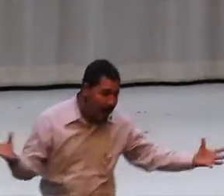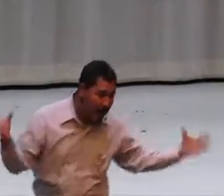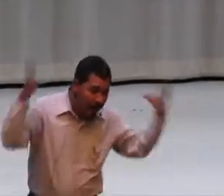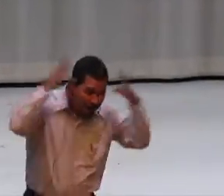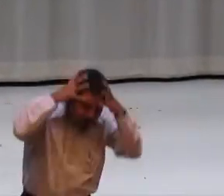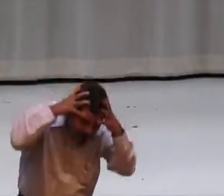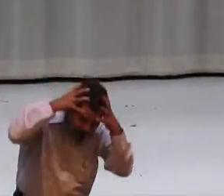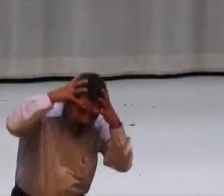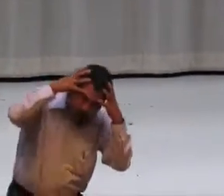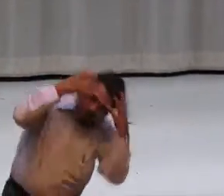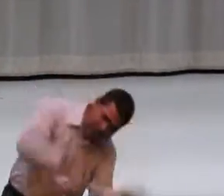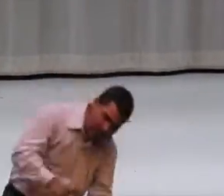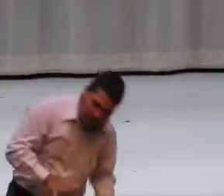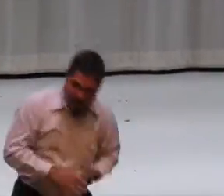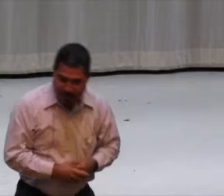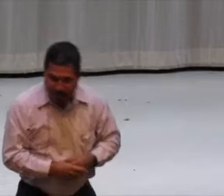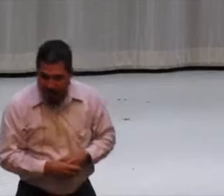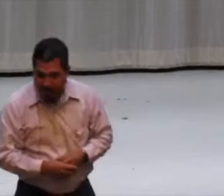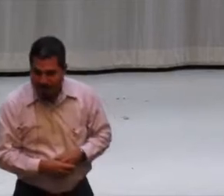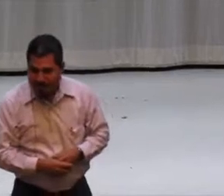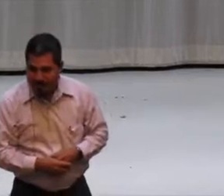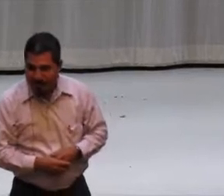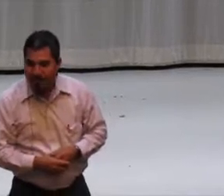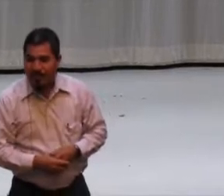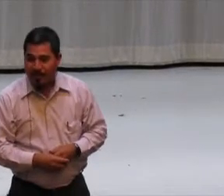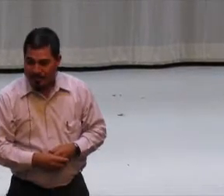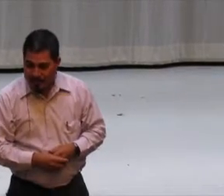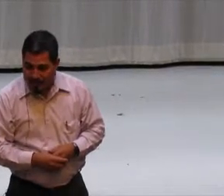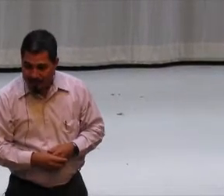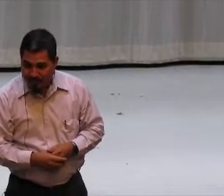dar la cabeza y nos va a matar. ¿Sí?